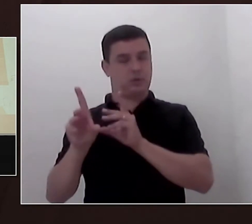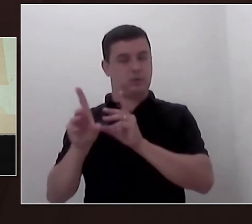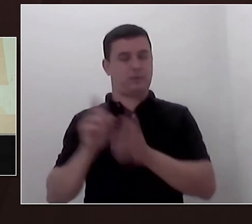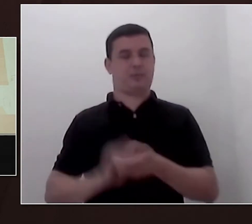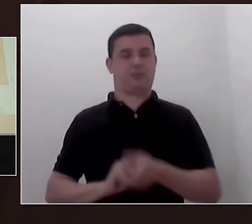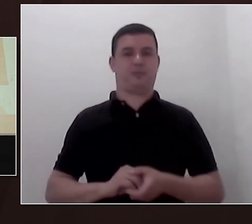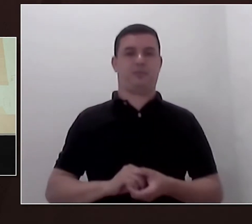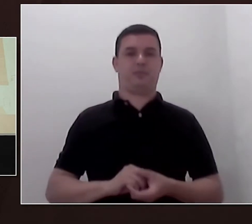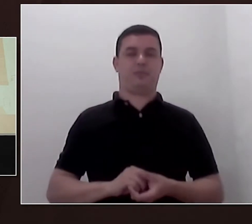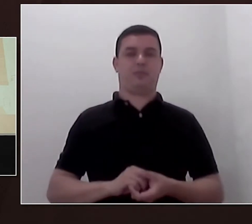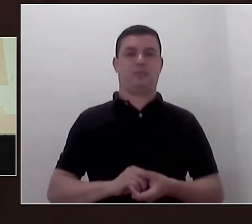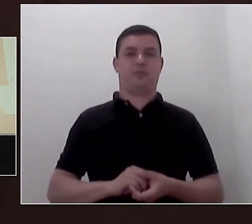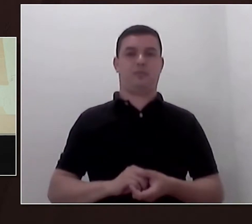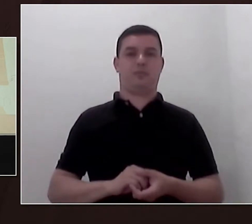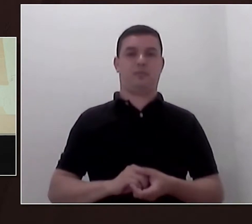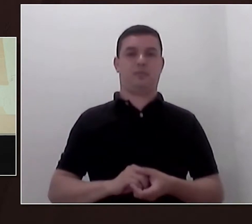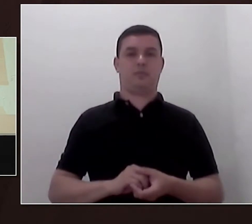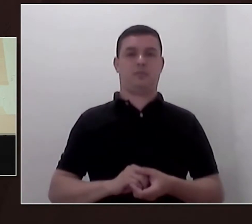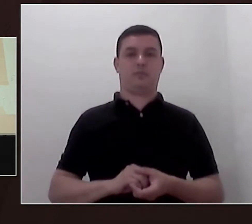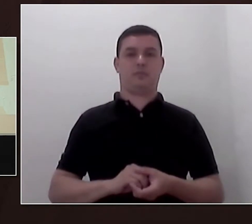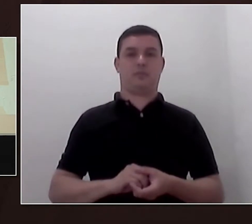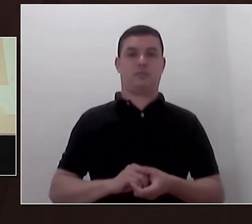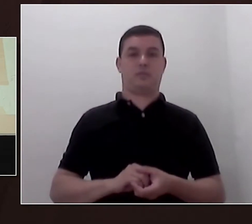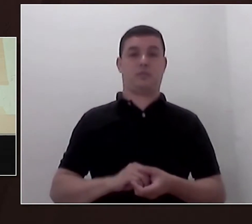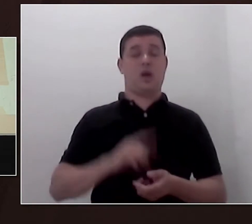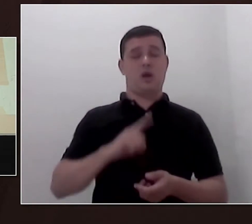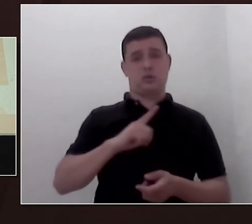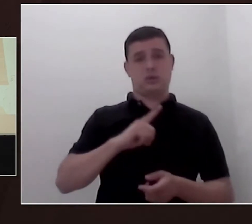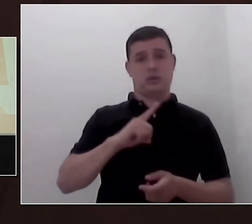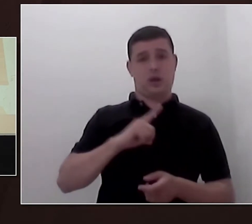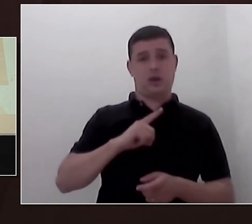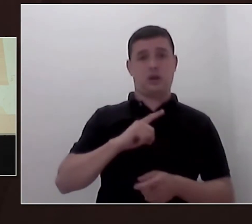Quando houve a grande perseguição em Jerusalém, os